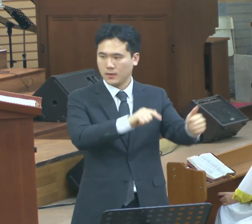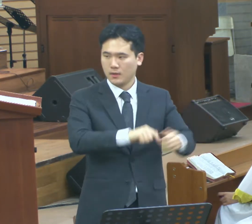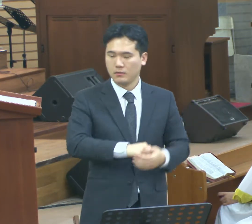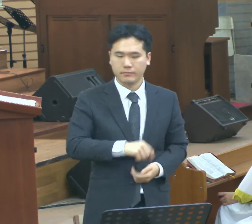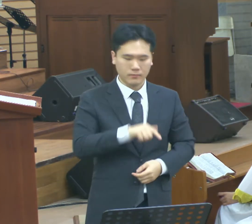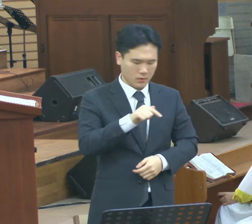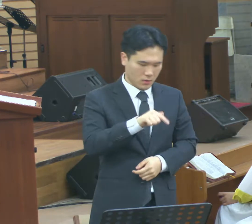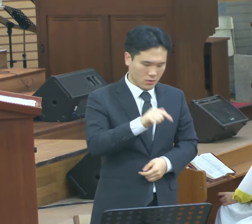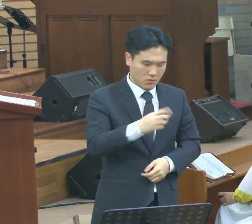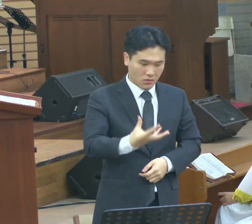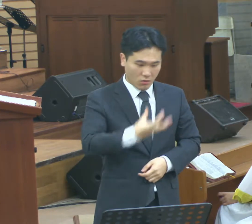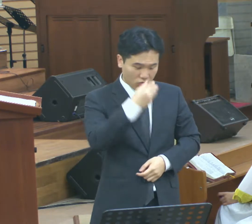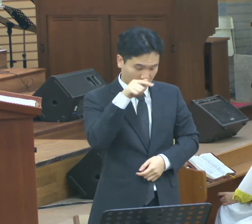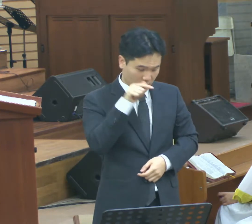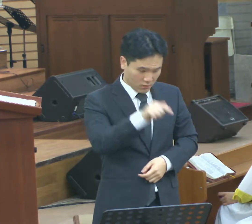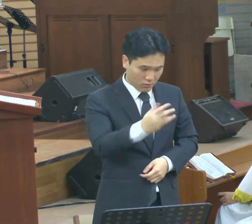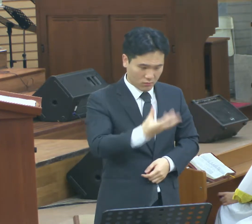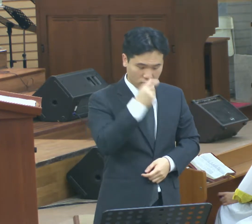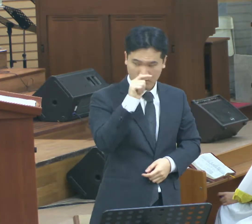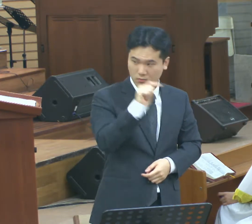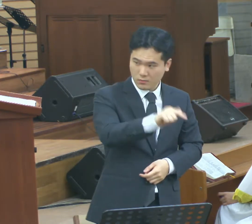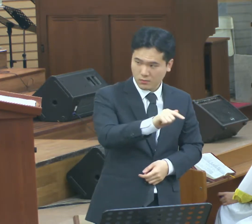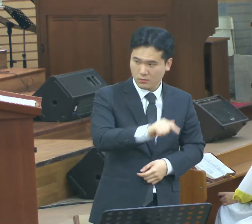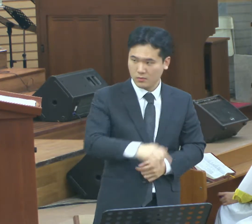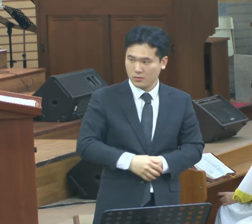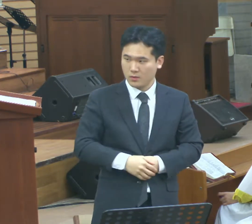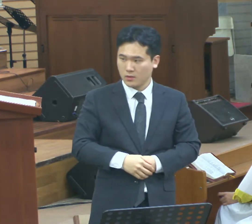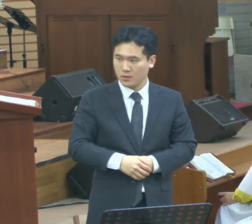거룩한 것이